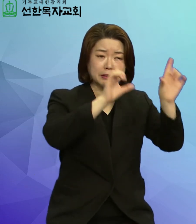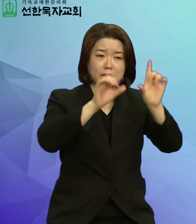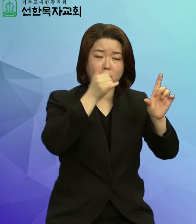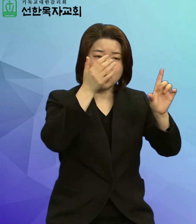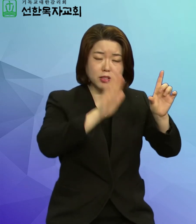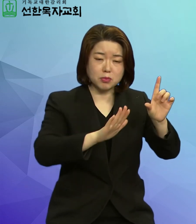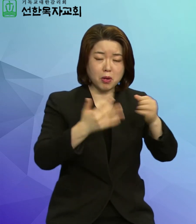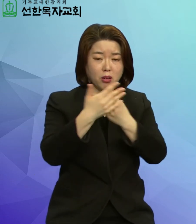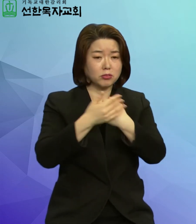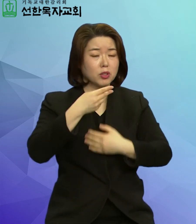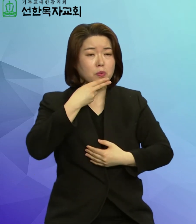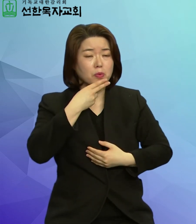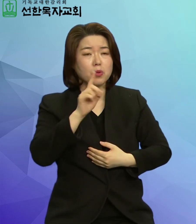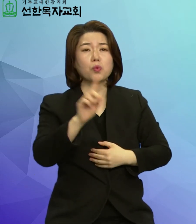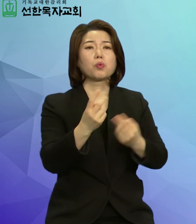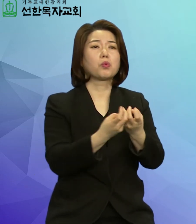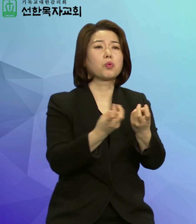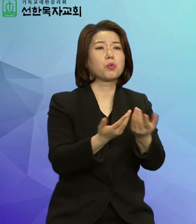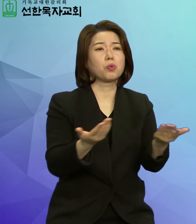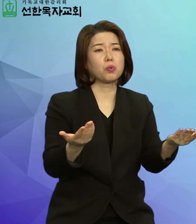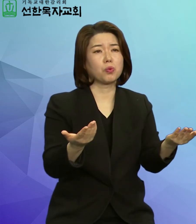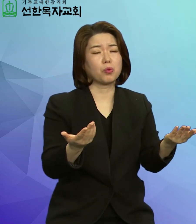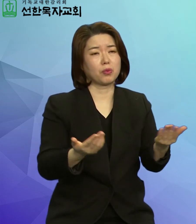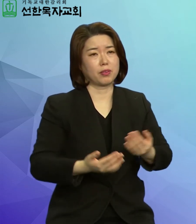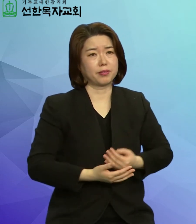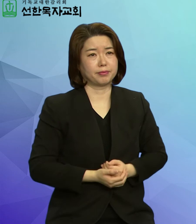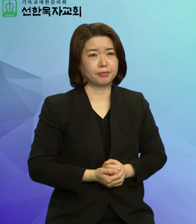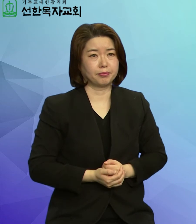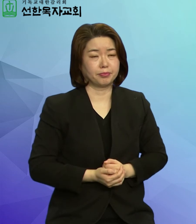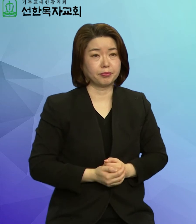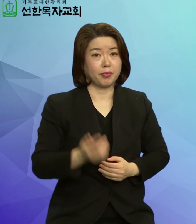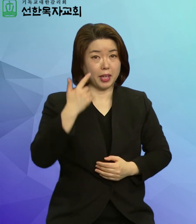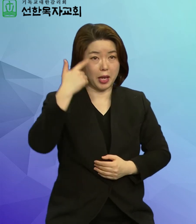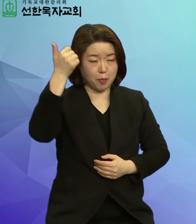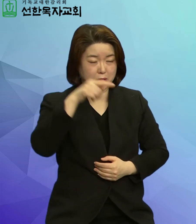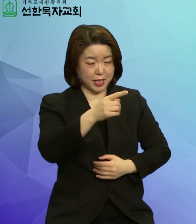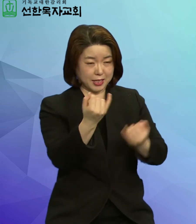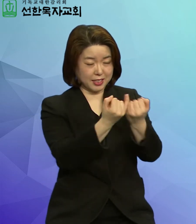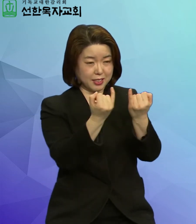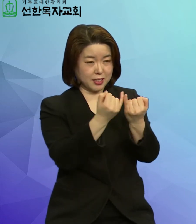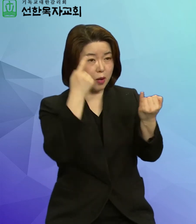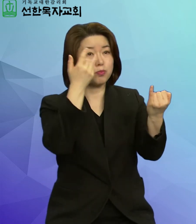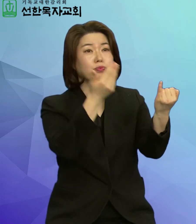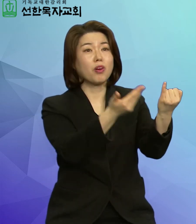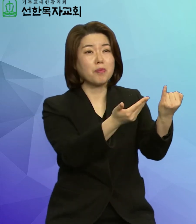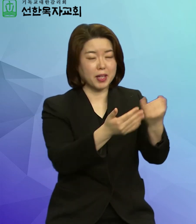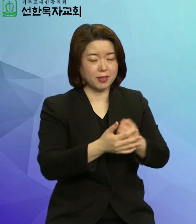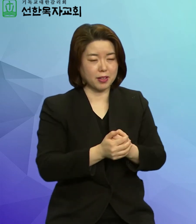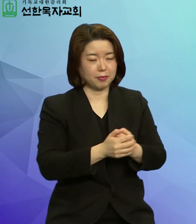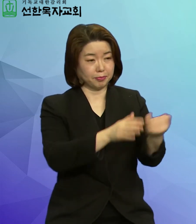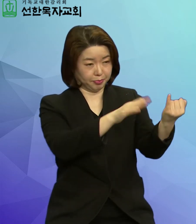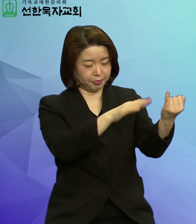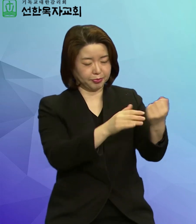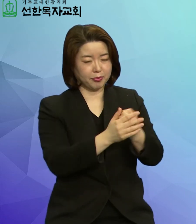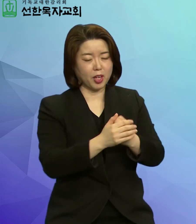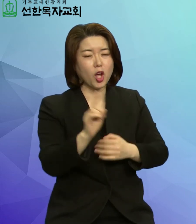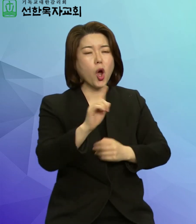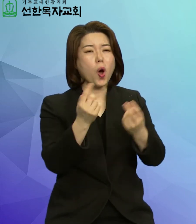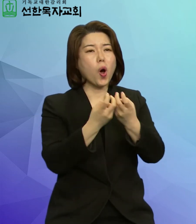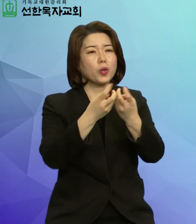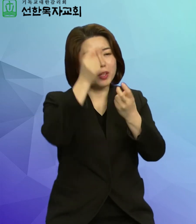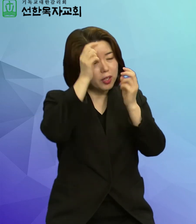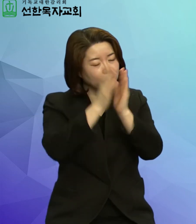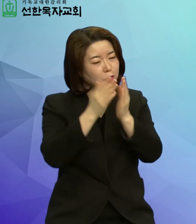생활을 해도 은혜가 없는데 어떻게 하면 좋겠습니까? 그래서 목사님이 그 여성도에게 물었습니다.